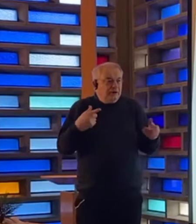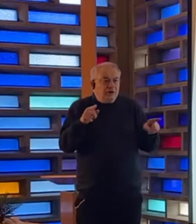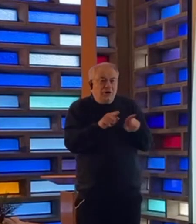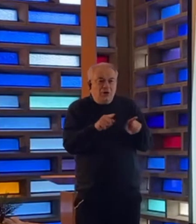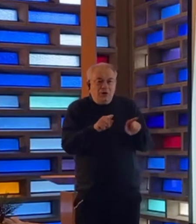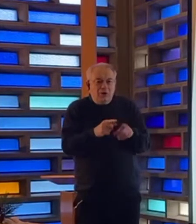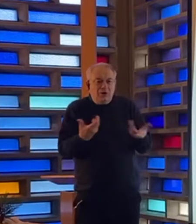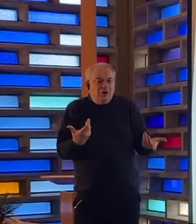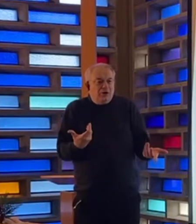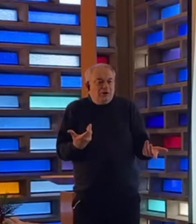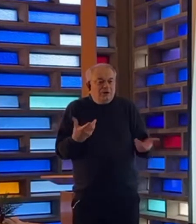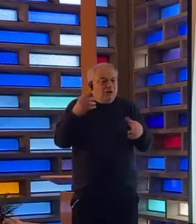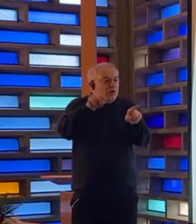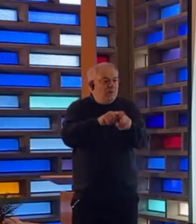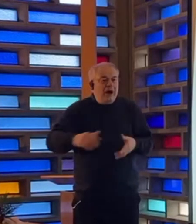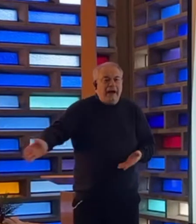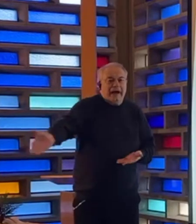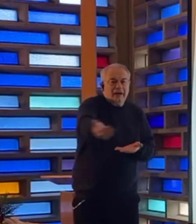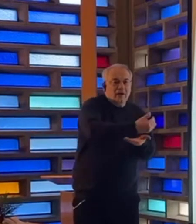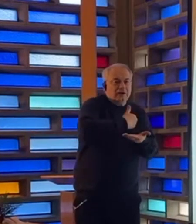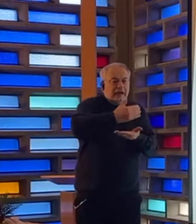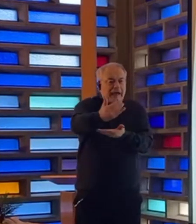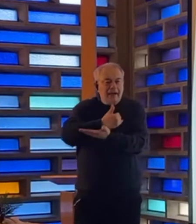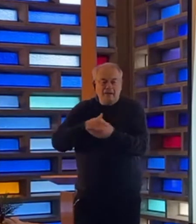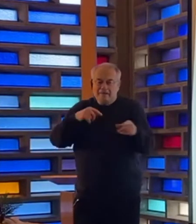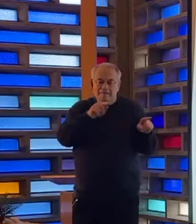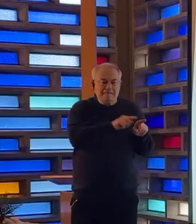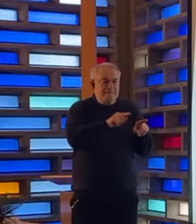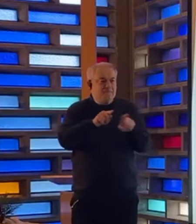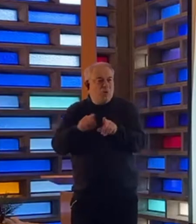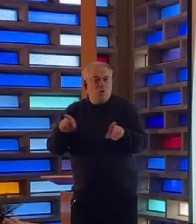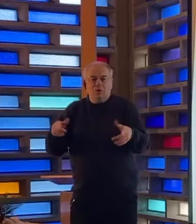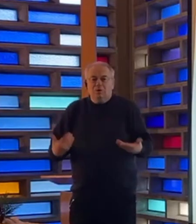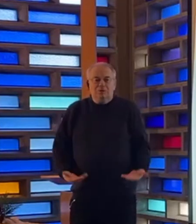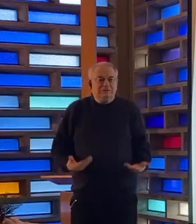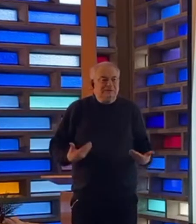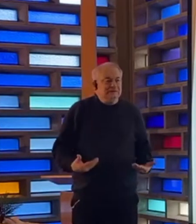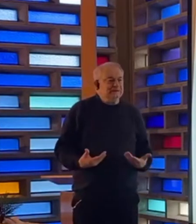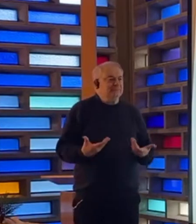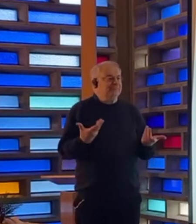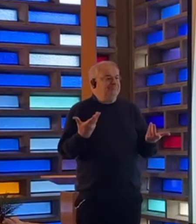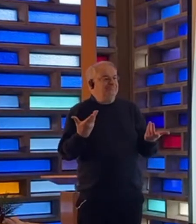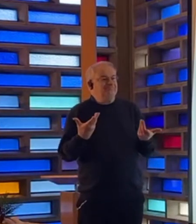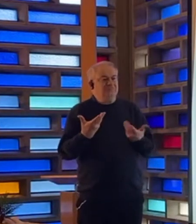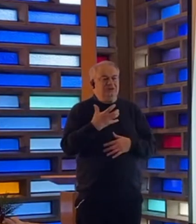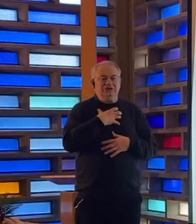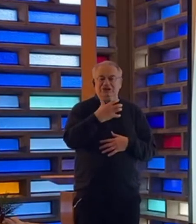en faisant les récoltes, comme on crie de joie en partageant les richesses des